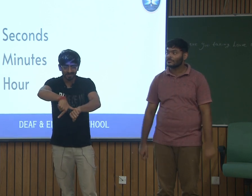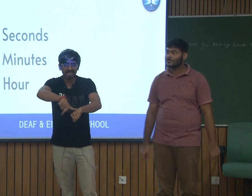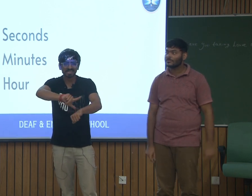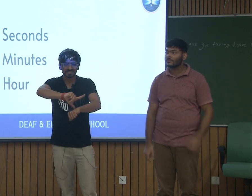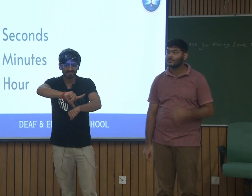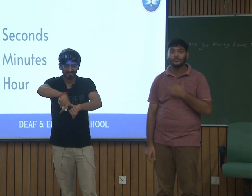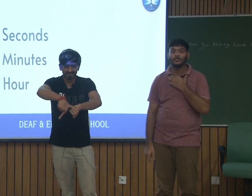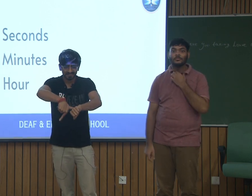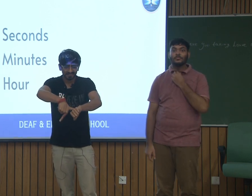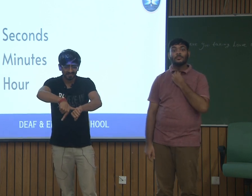लेट,